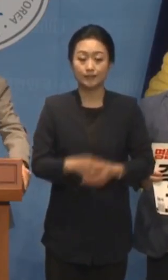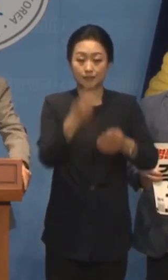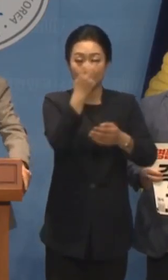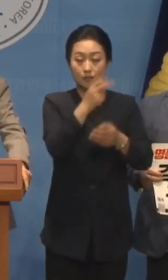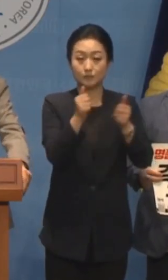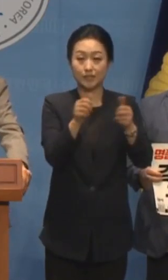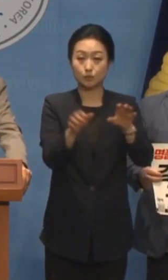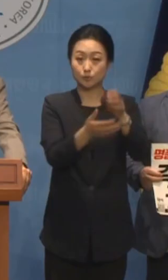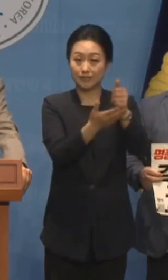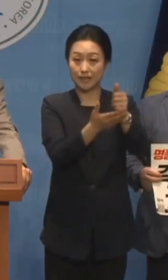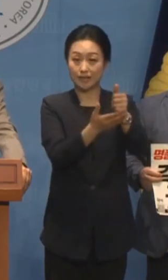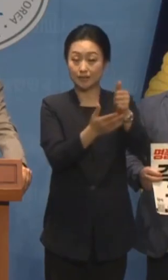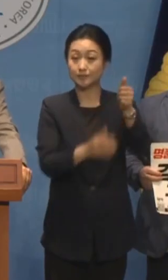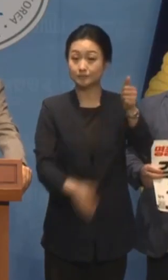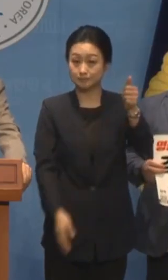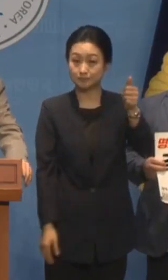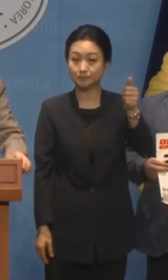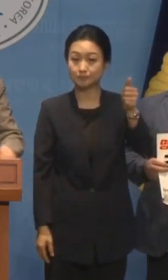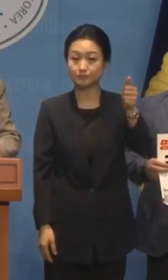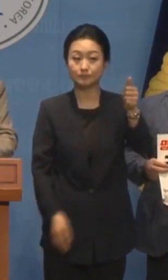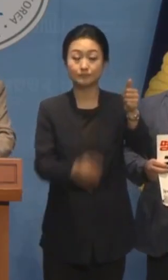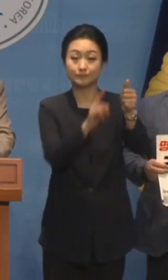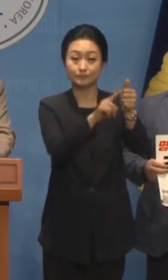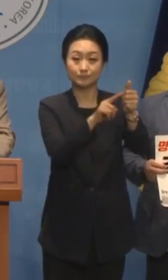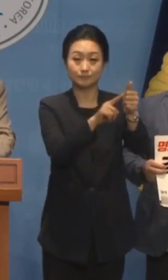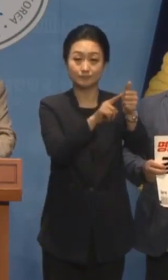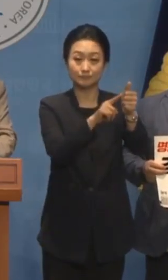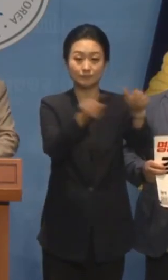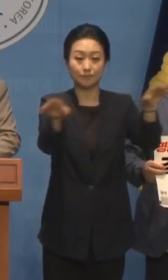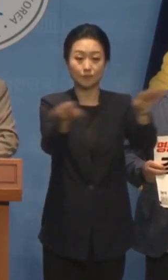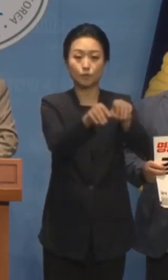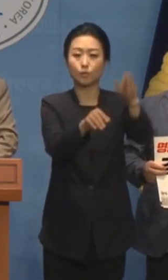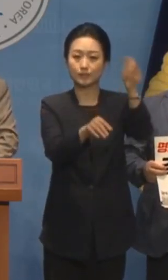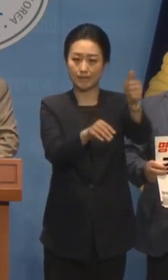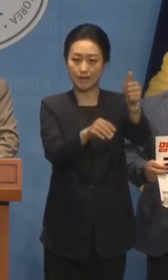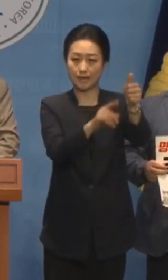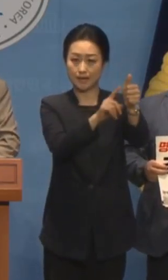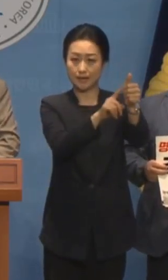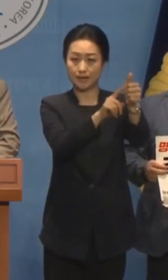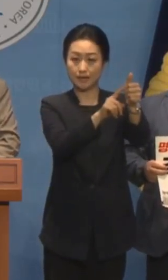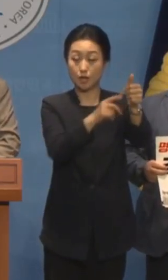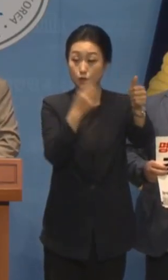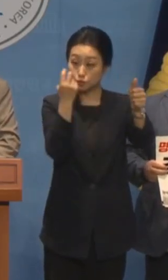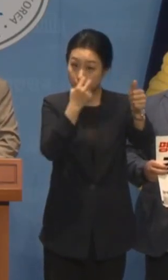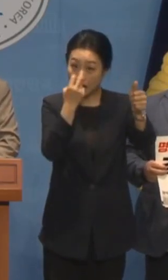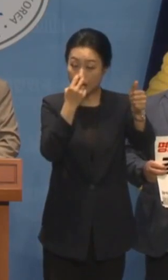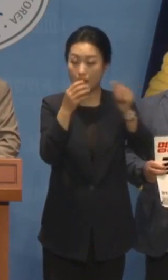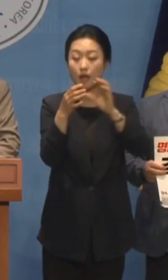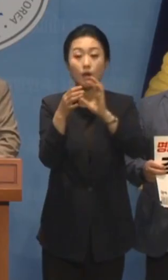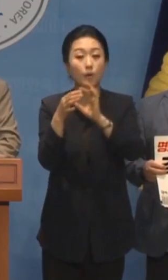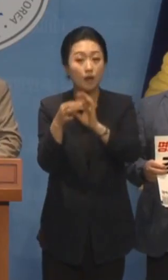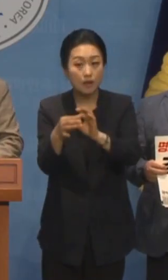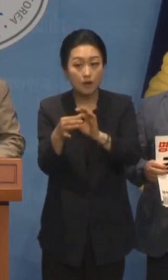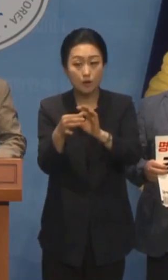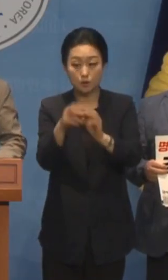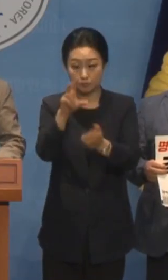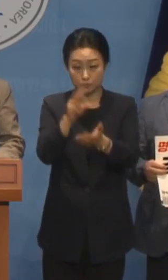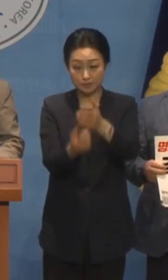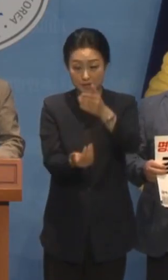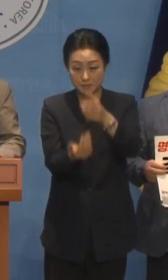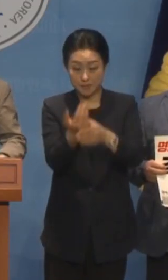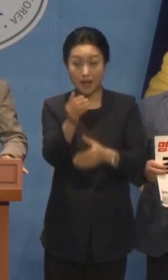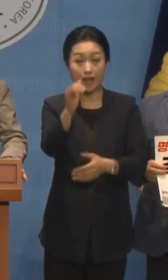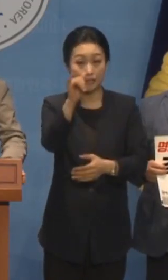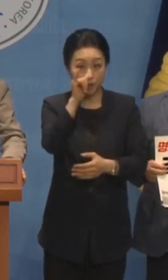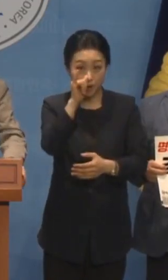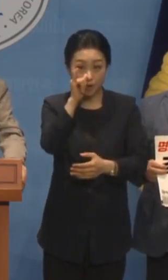이원석 총장은 본인이 총장이기 때문에 이번 수사에서 문제가 있다고